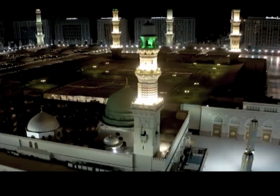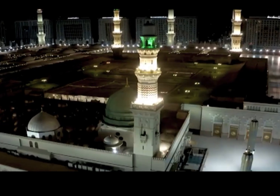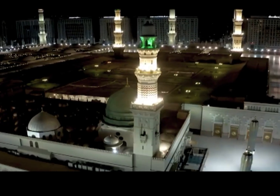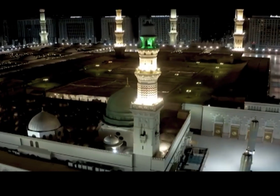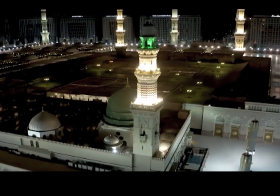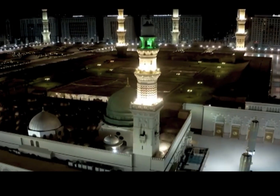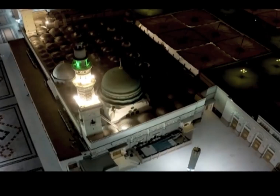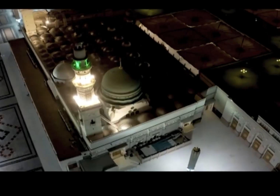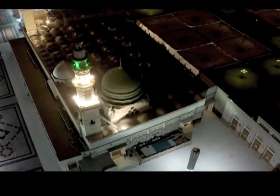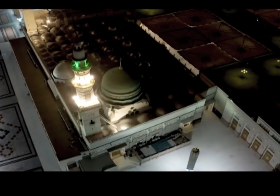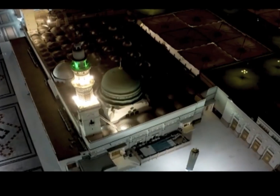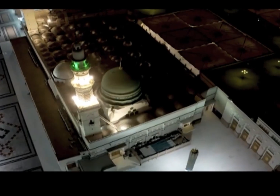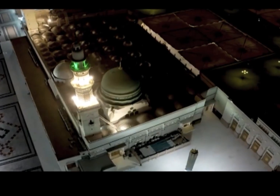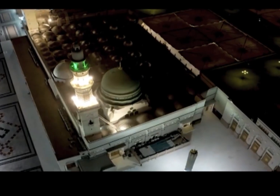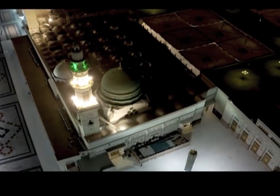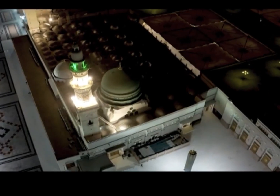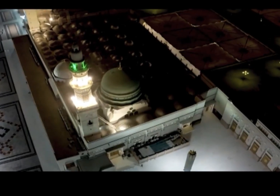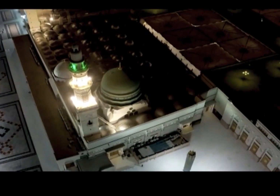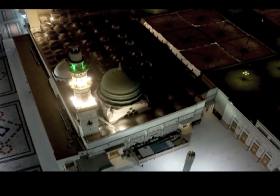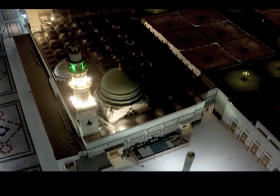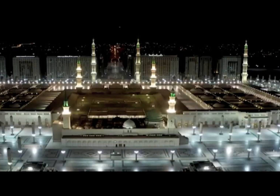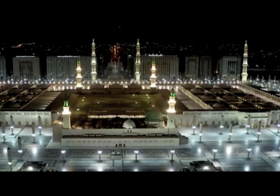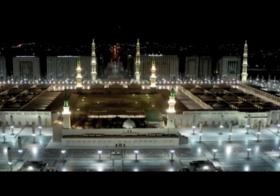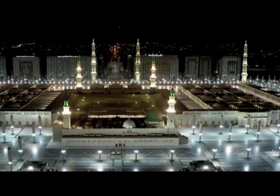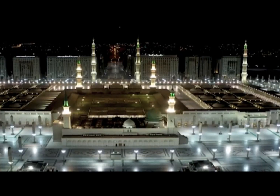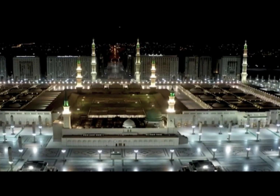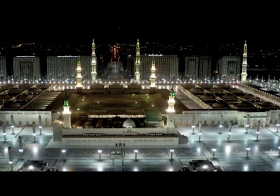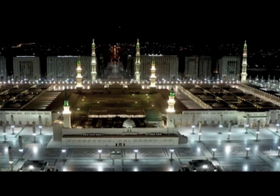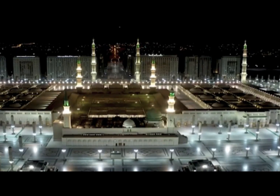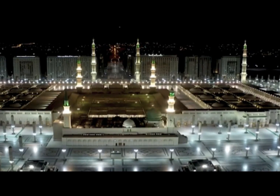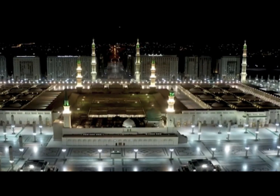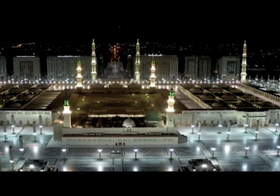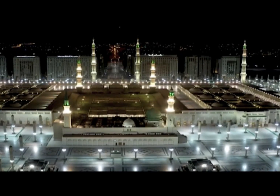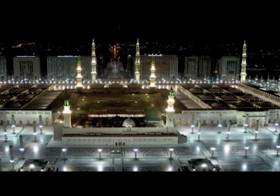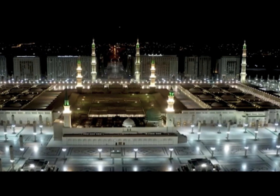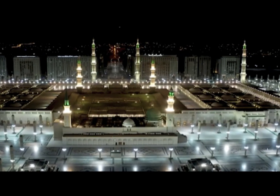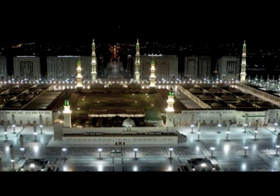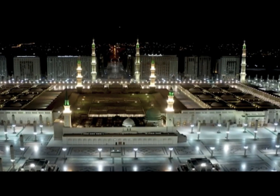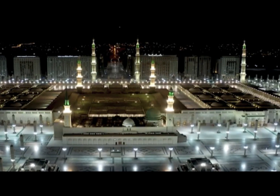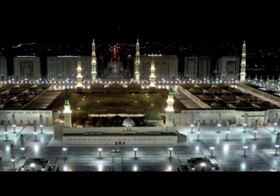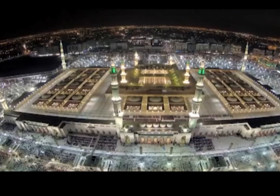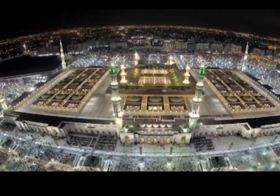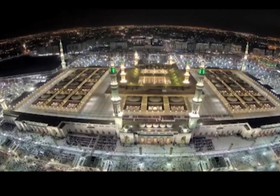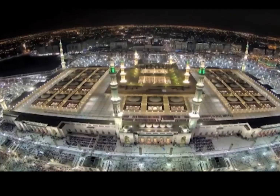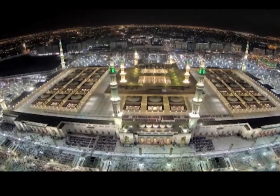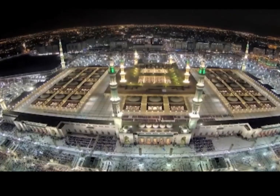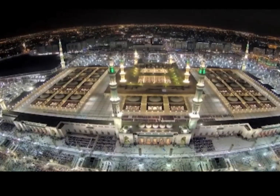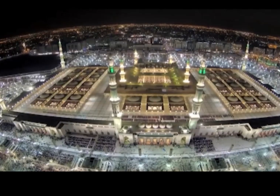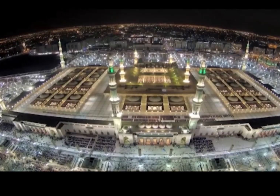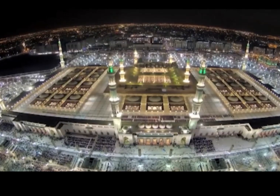یا رسول اللہ وعلی آلک واصحابک یا حبیب اللہ۔ الصلاة